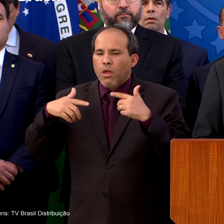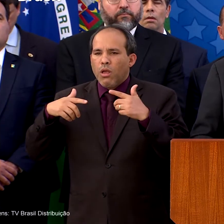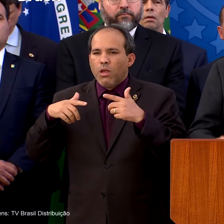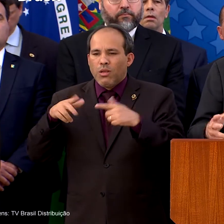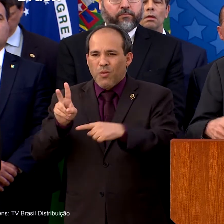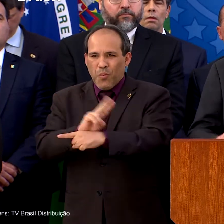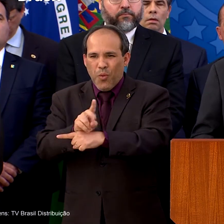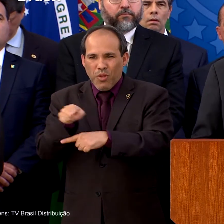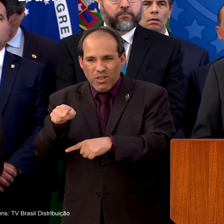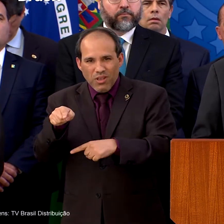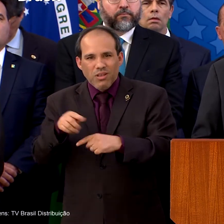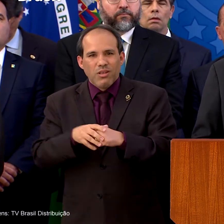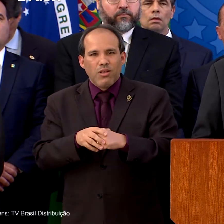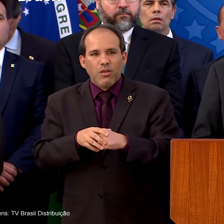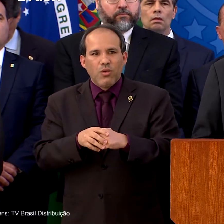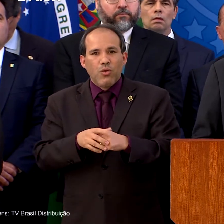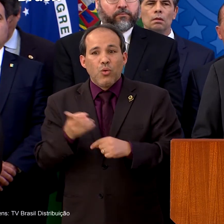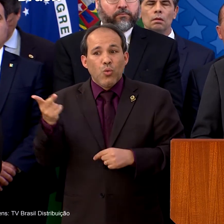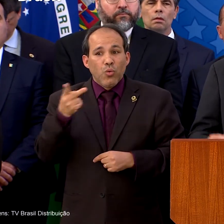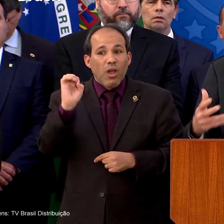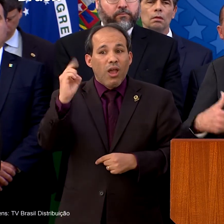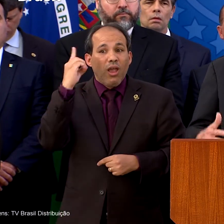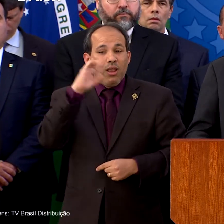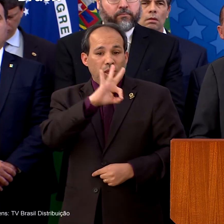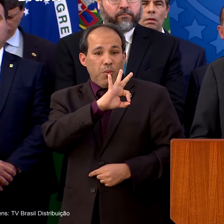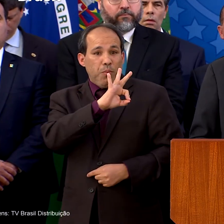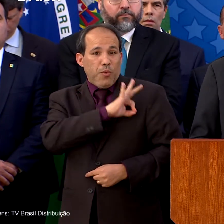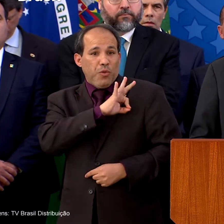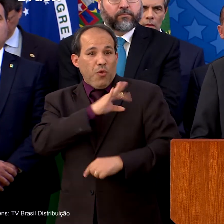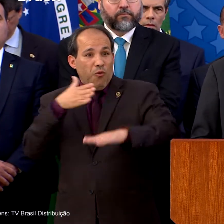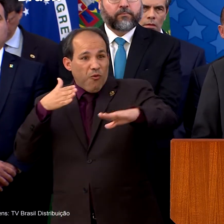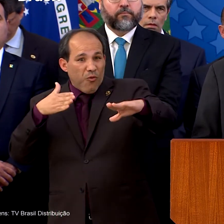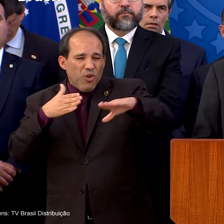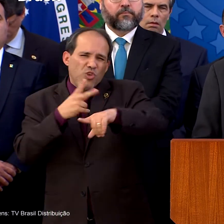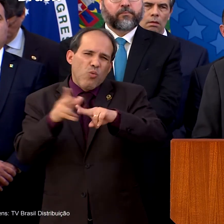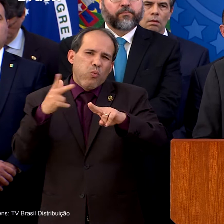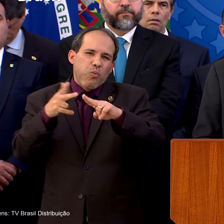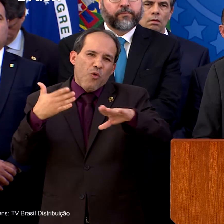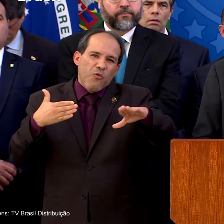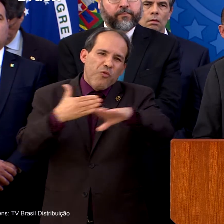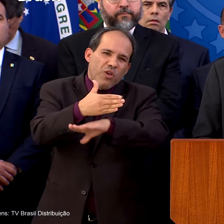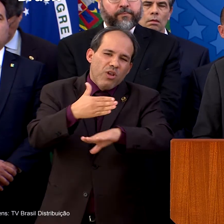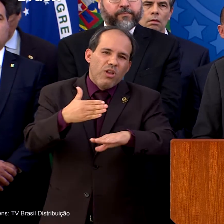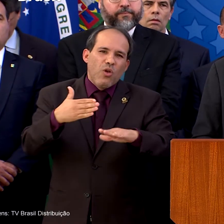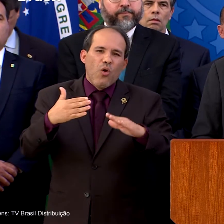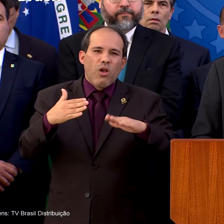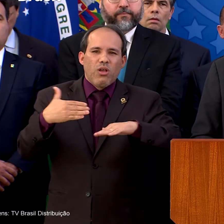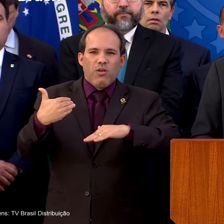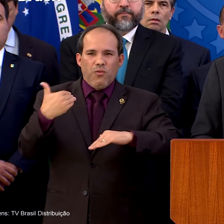e os dois ex-policiais teriam ido falar comigo